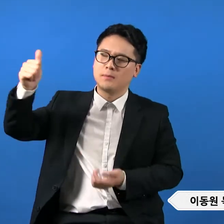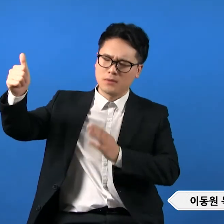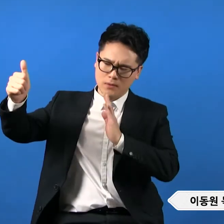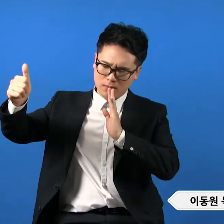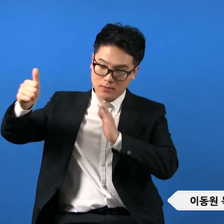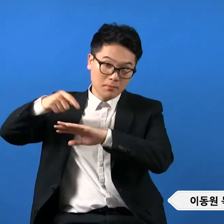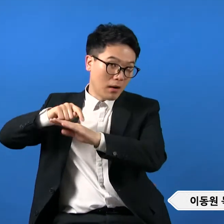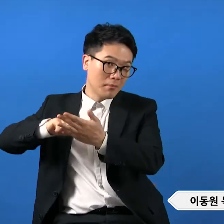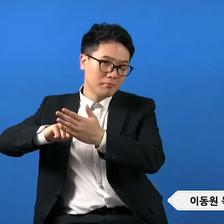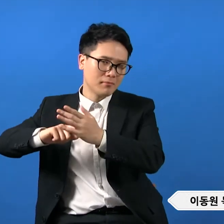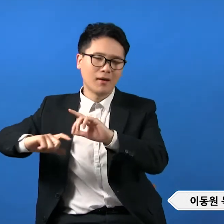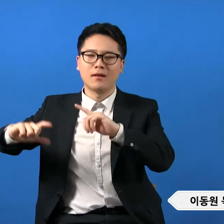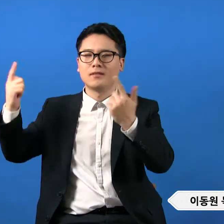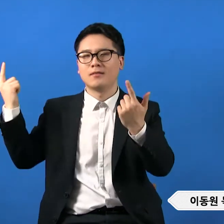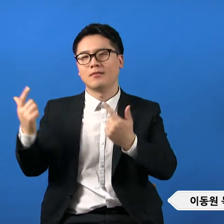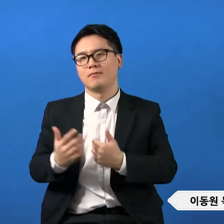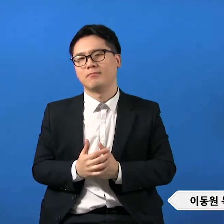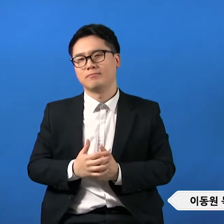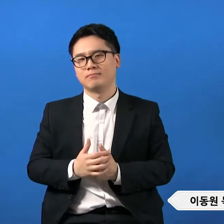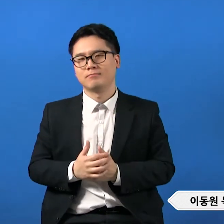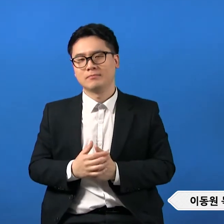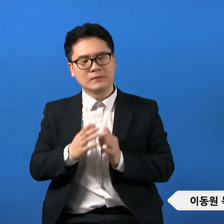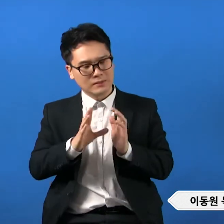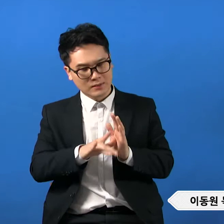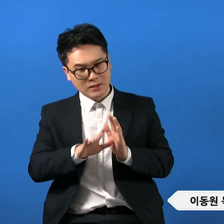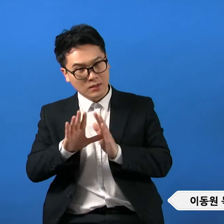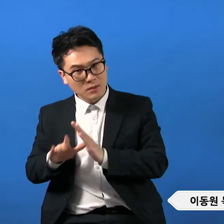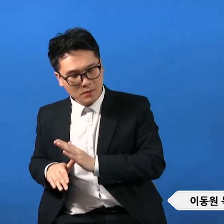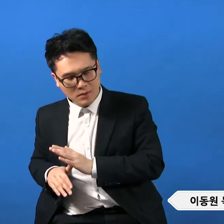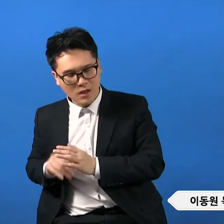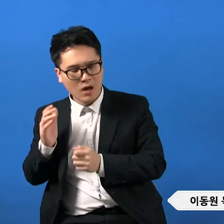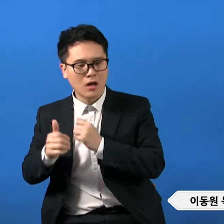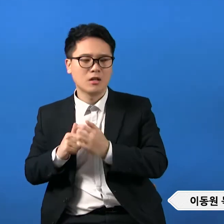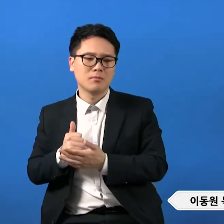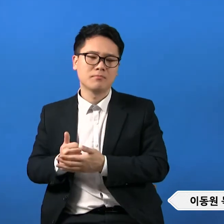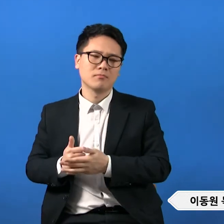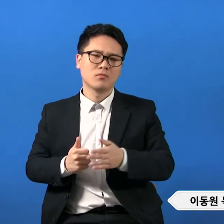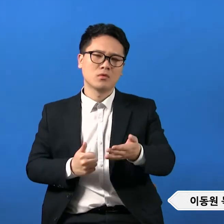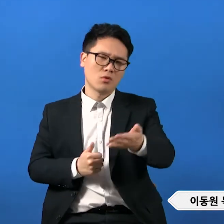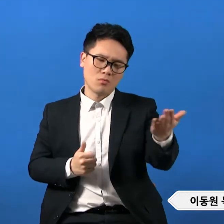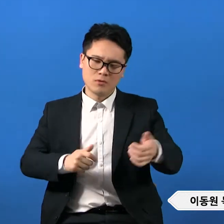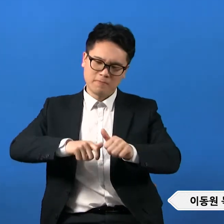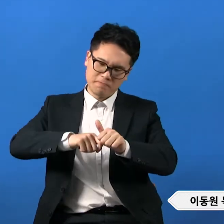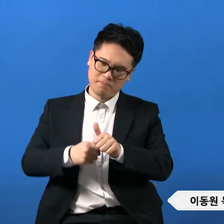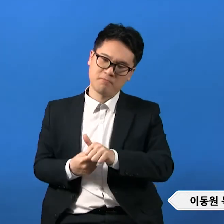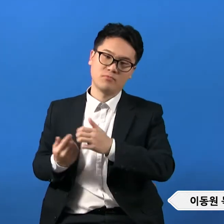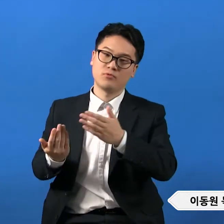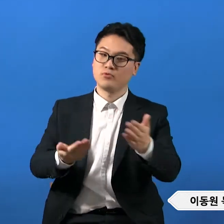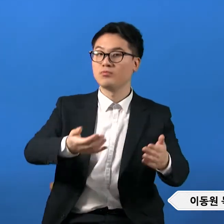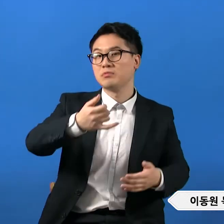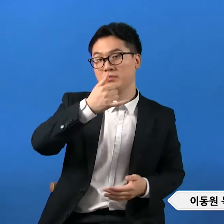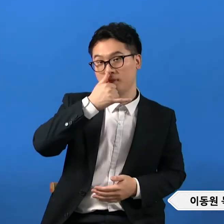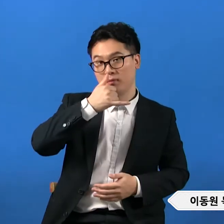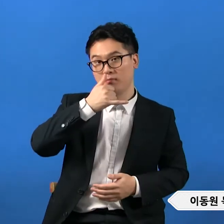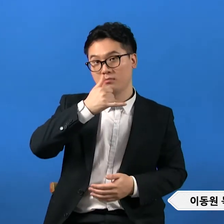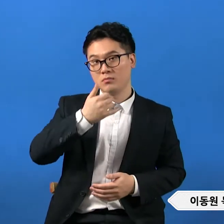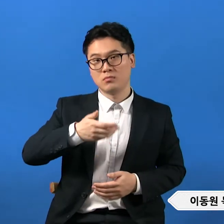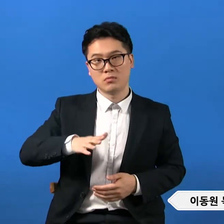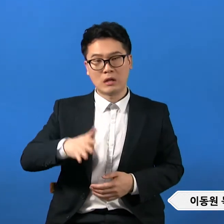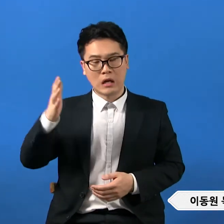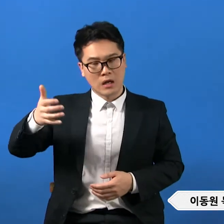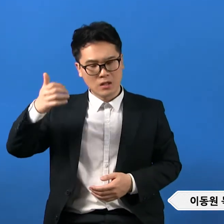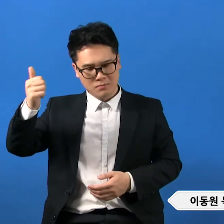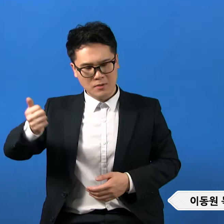본심이 아니야. 때로 하나님은 우리를 때리십니다. 채찍질 하십니다. 근데 채찍질 하시면서 하나님이